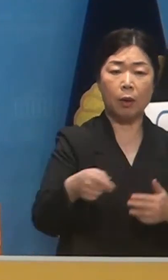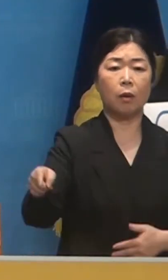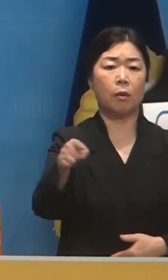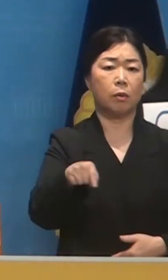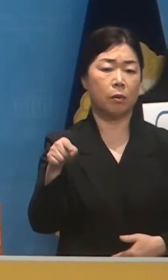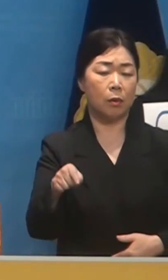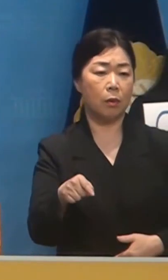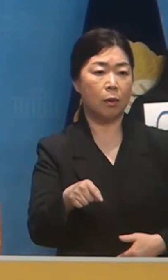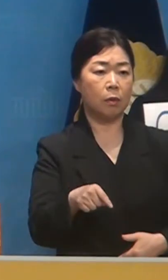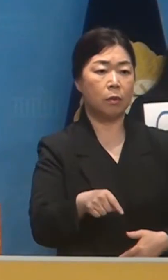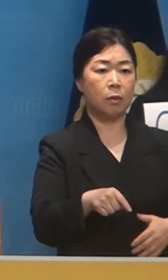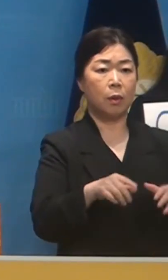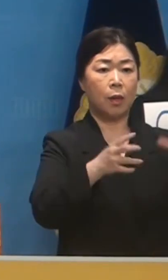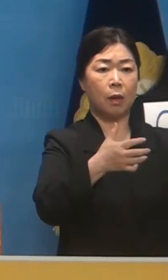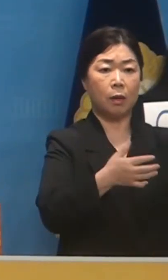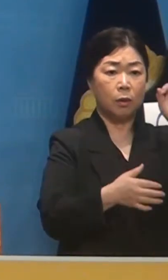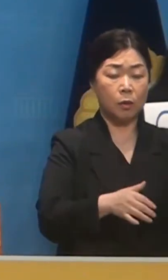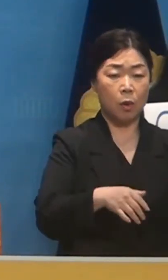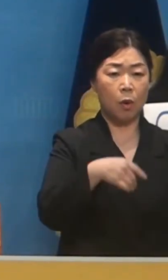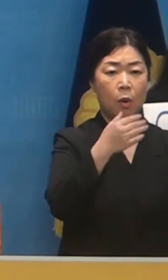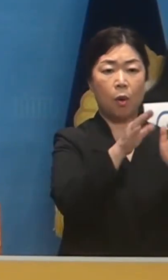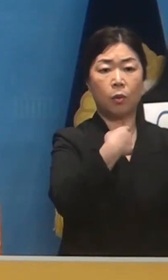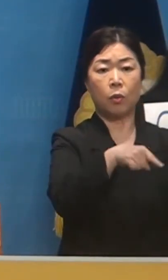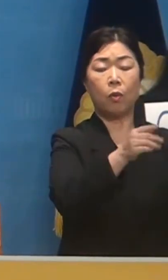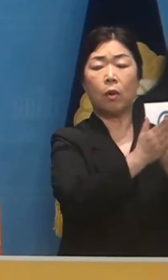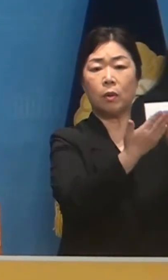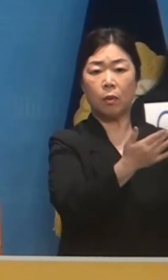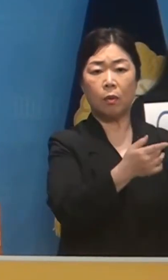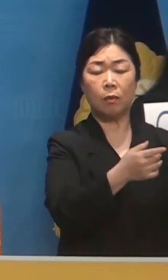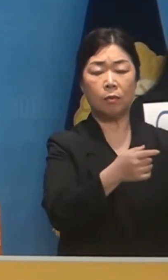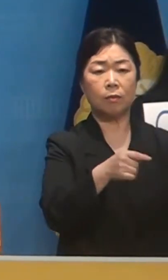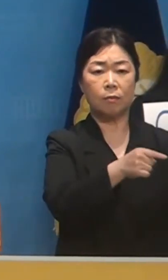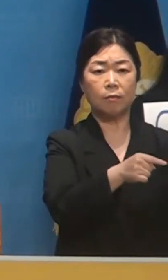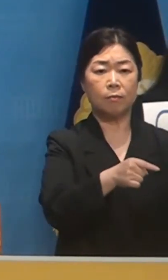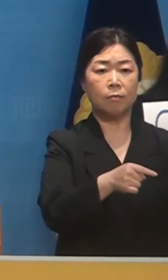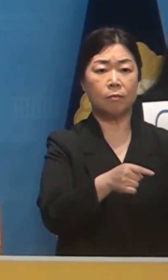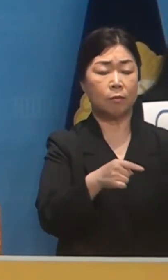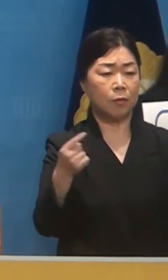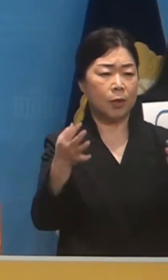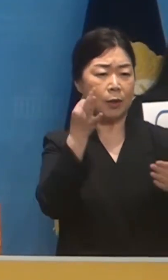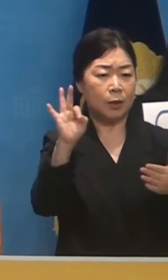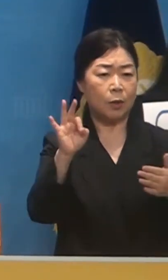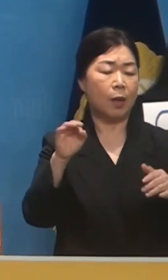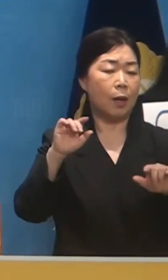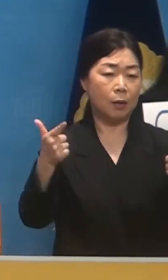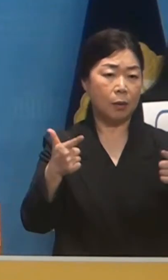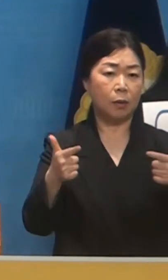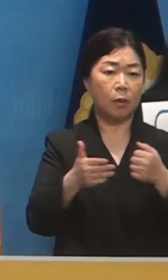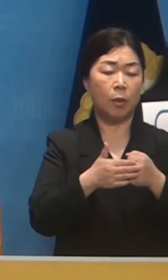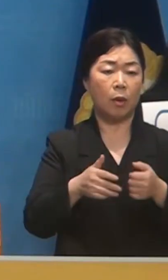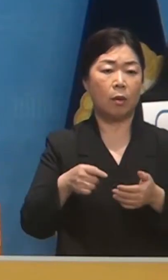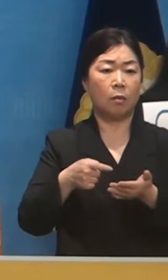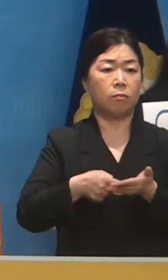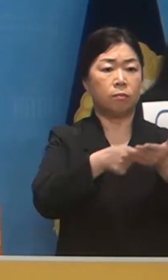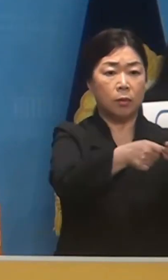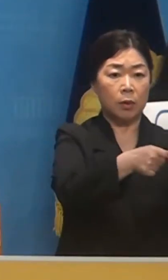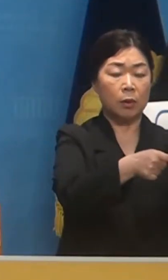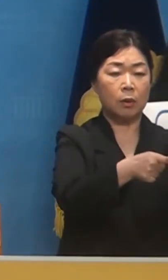과정에서도 전혀 흔들리지 않자 사회공지 가처분 신청을 냈는데